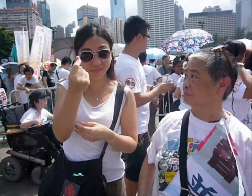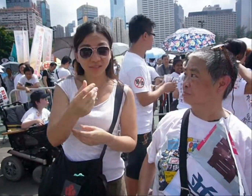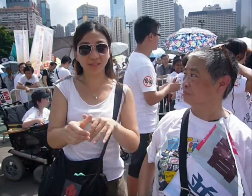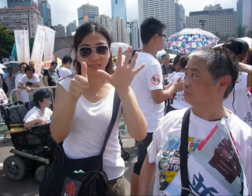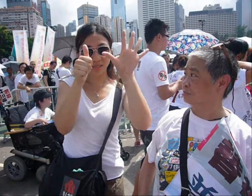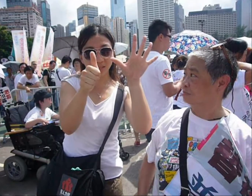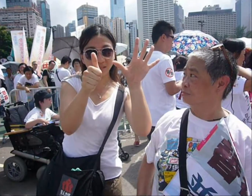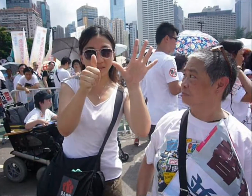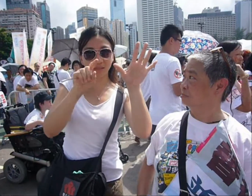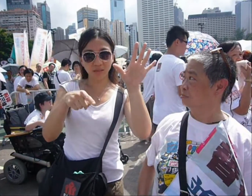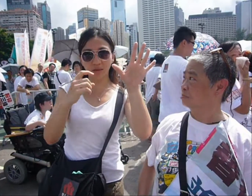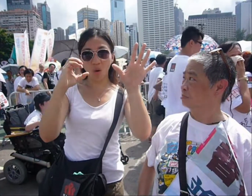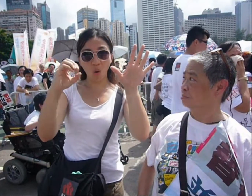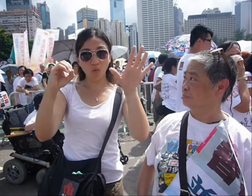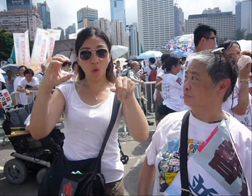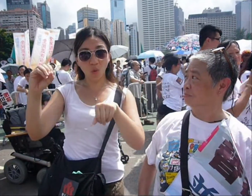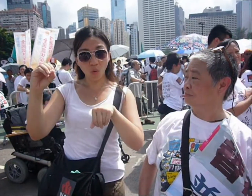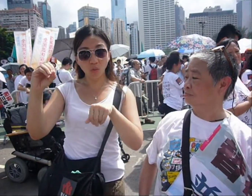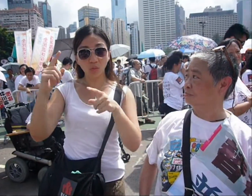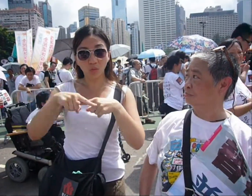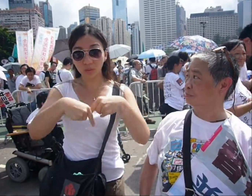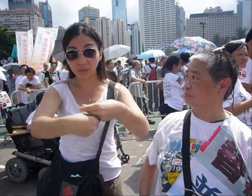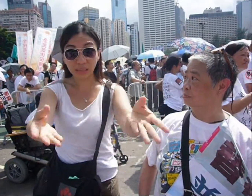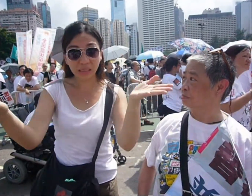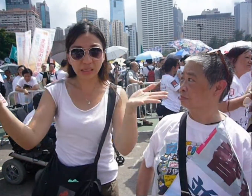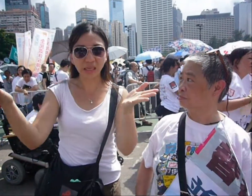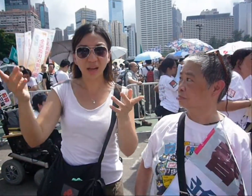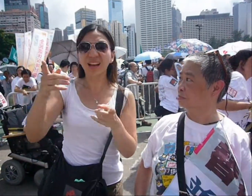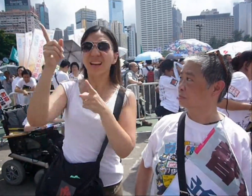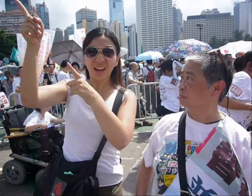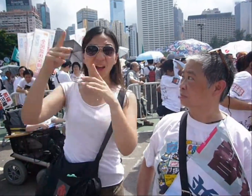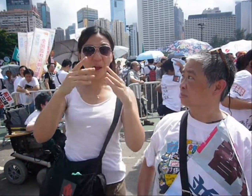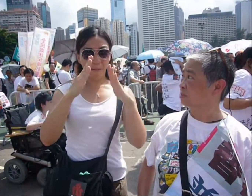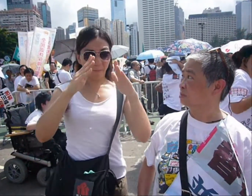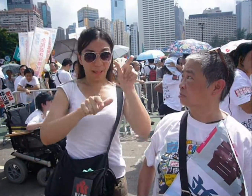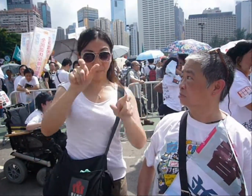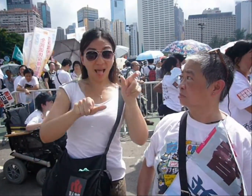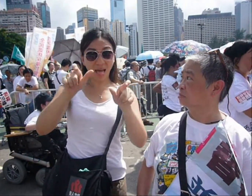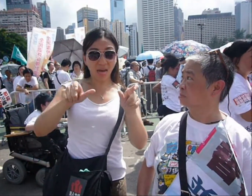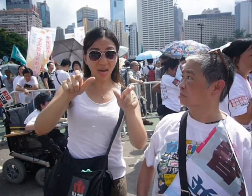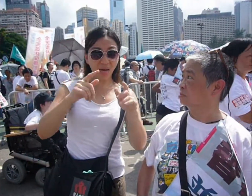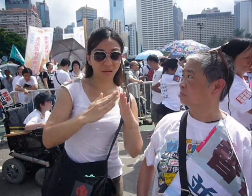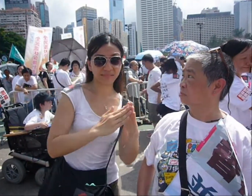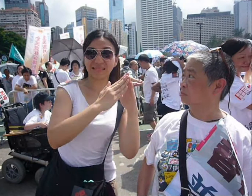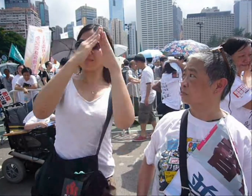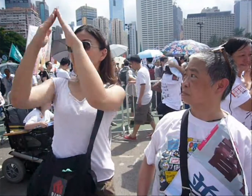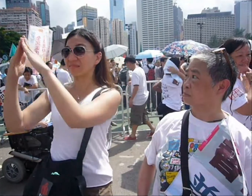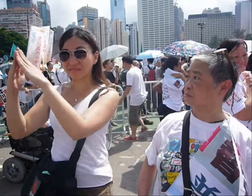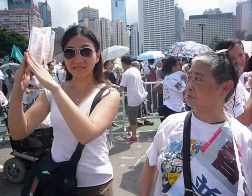會裏面通過，未來10年嘅政制發展將會陷於泥